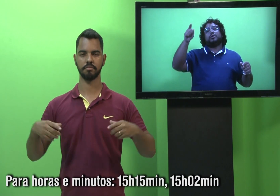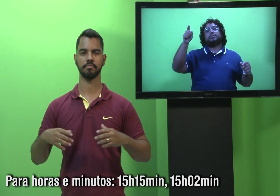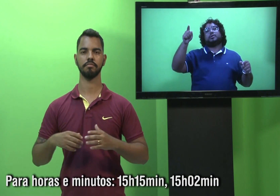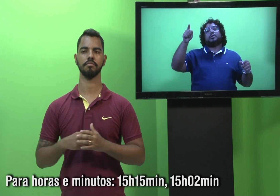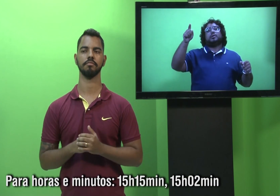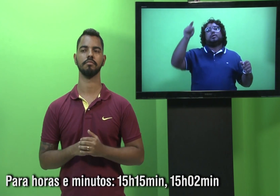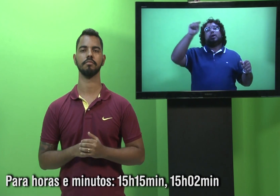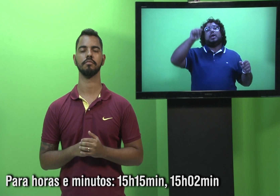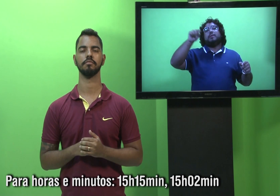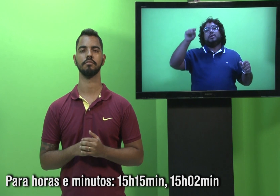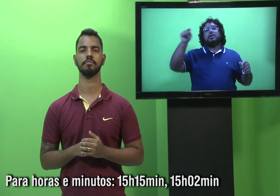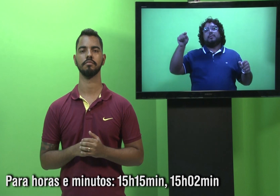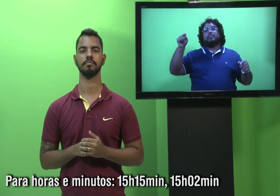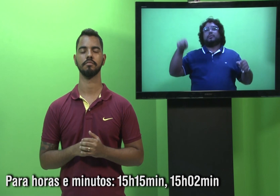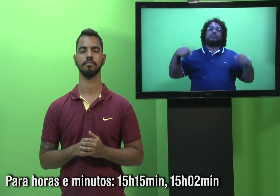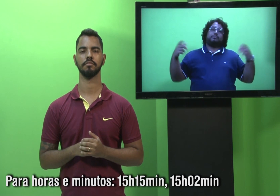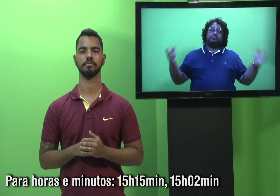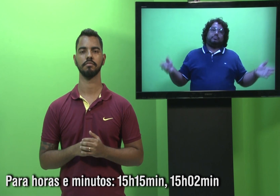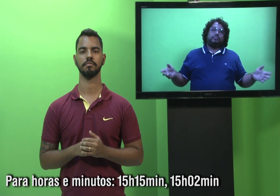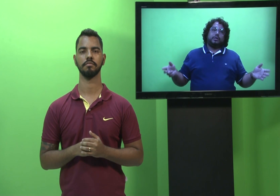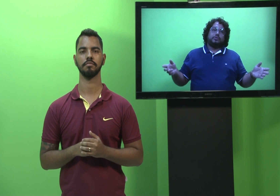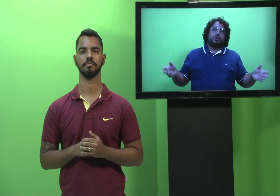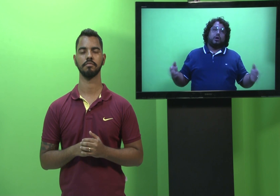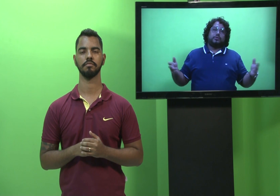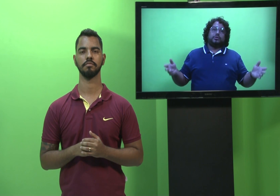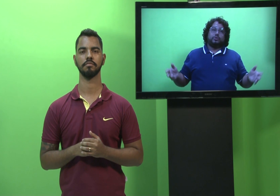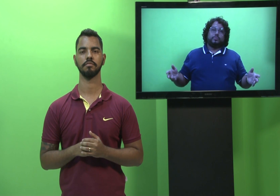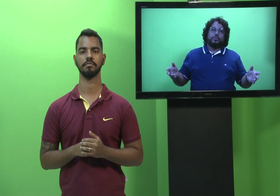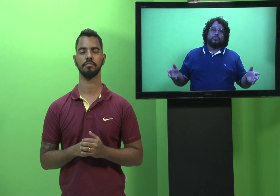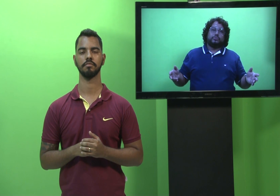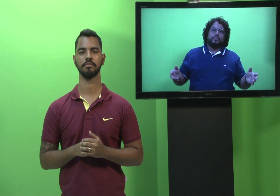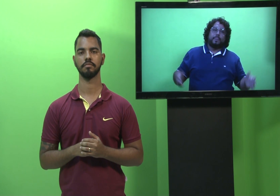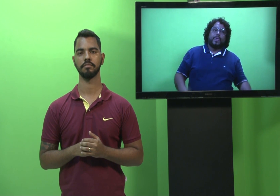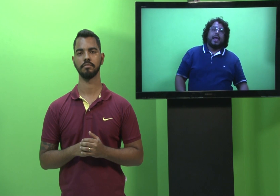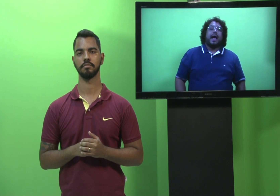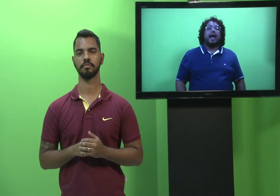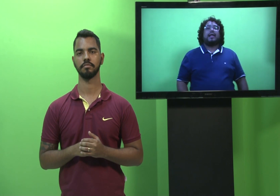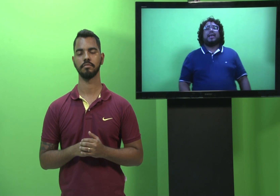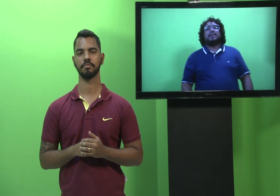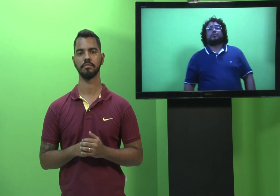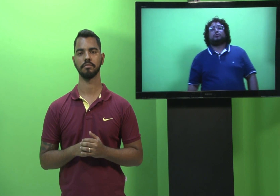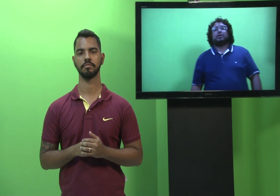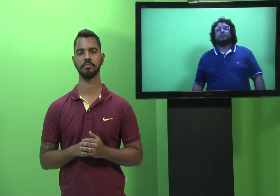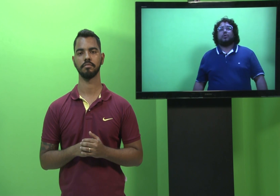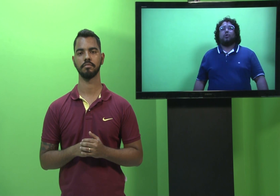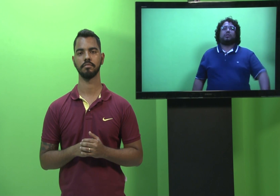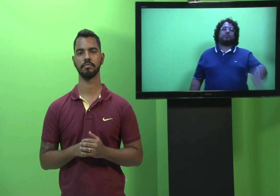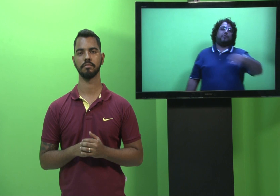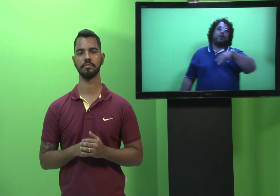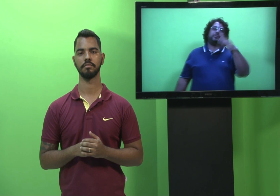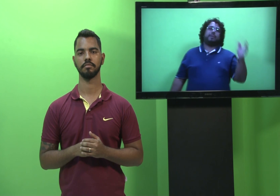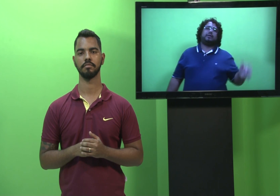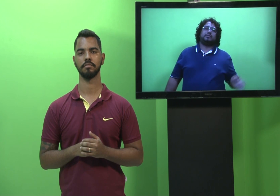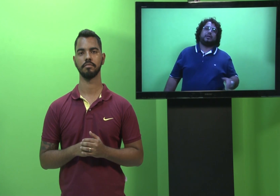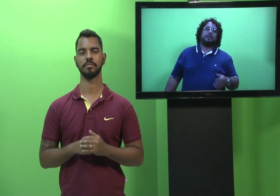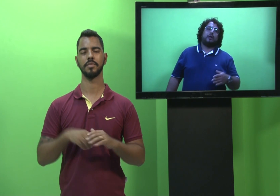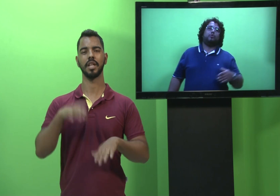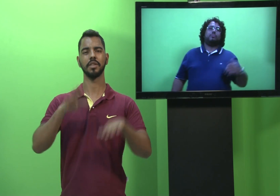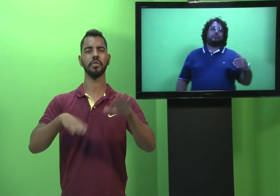0,2 MIM. 15 horas e 2 minutos. Há aqueles que utilizam outras formas para designar números